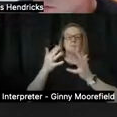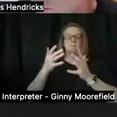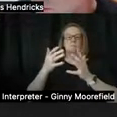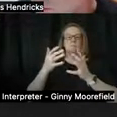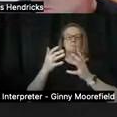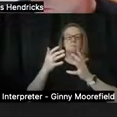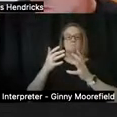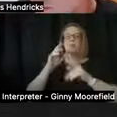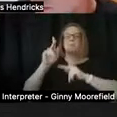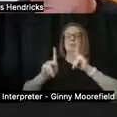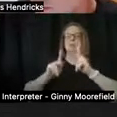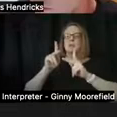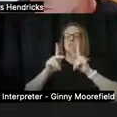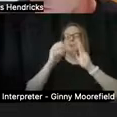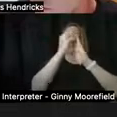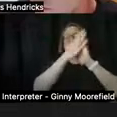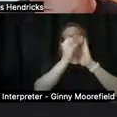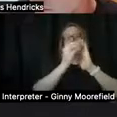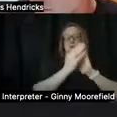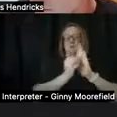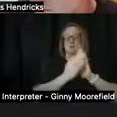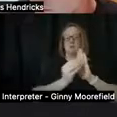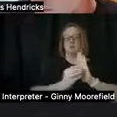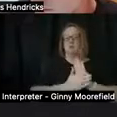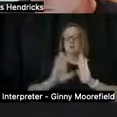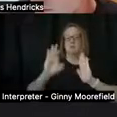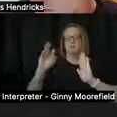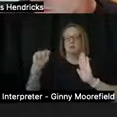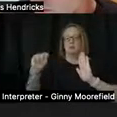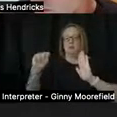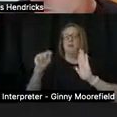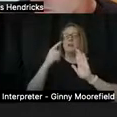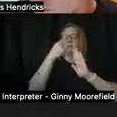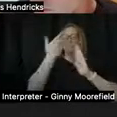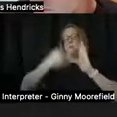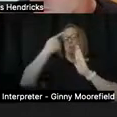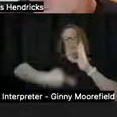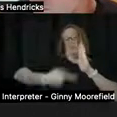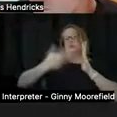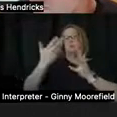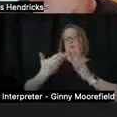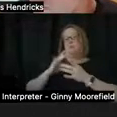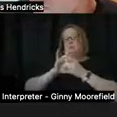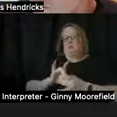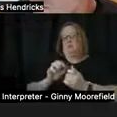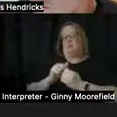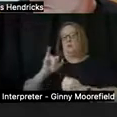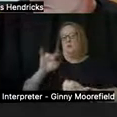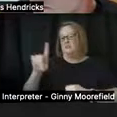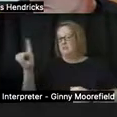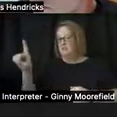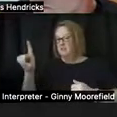están en la papeleta para votar que quizás sea más amistosos con las personas con discapacidades Bueno lo que hace